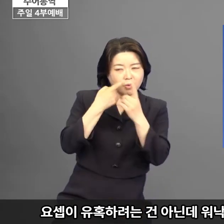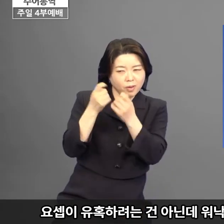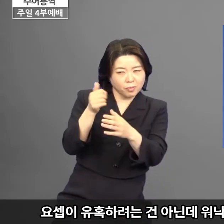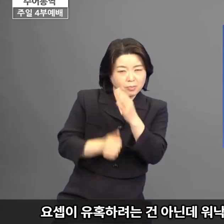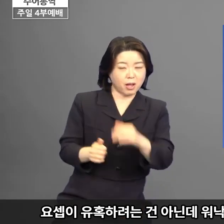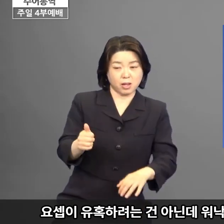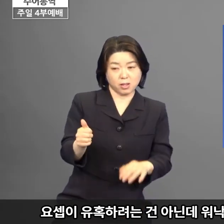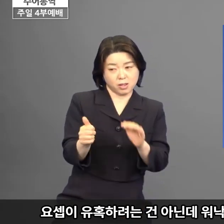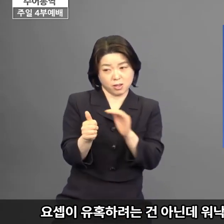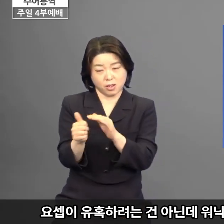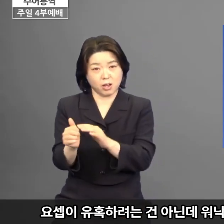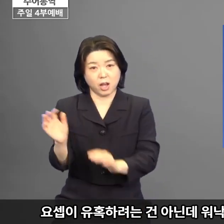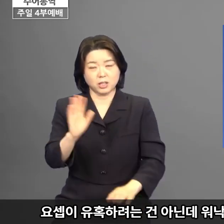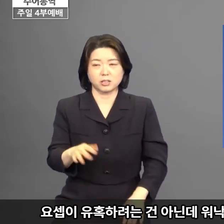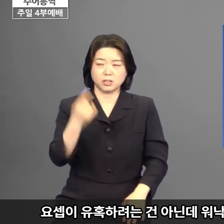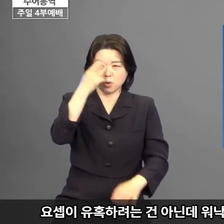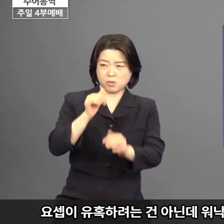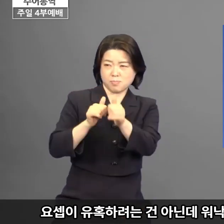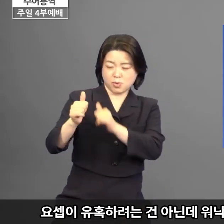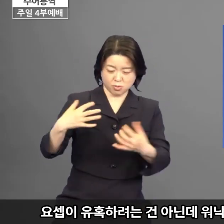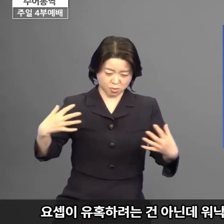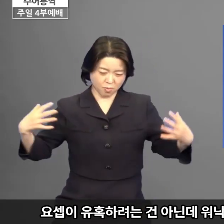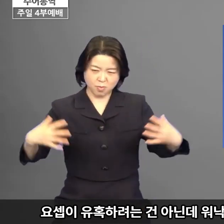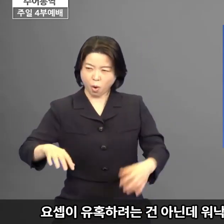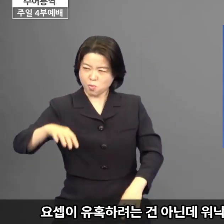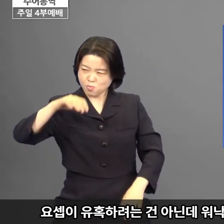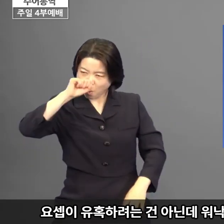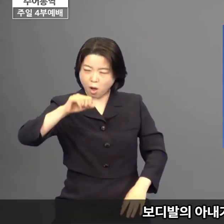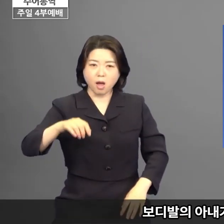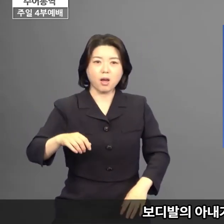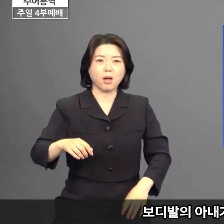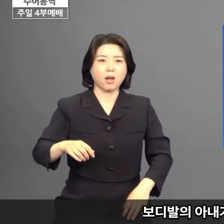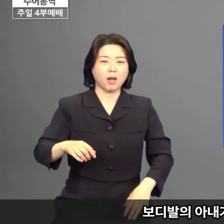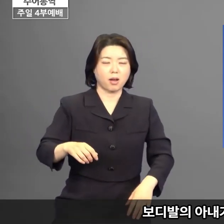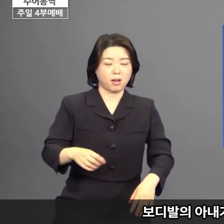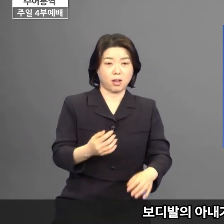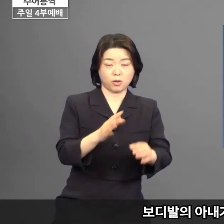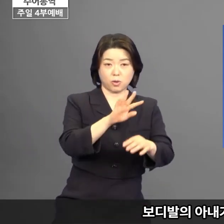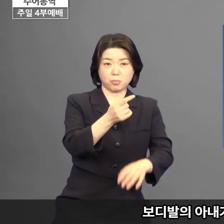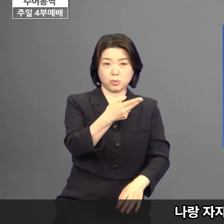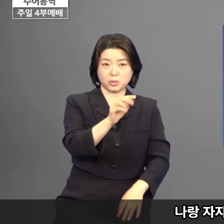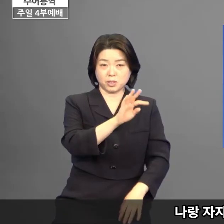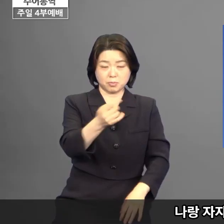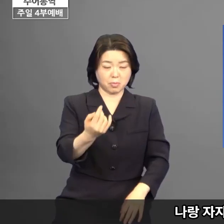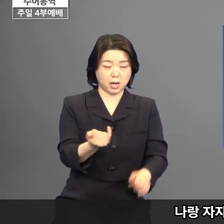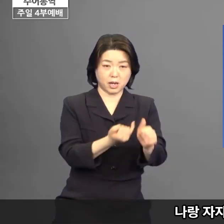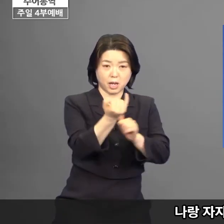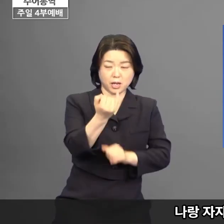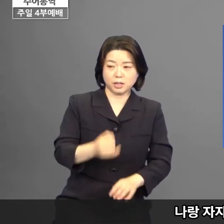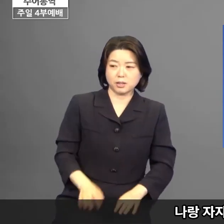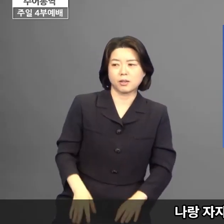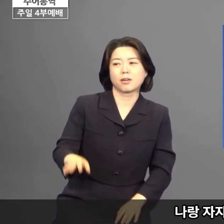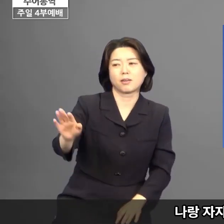유혹하려는 건 아닌데 워낙 잘생기고 몸도 그냥 기가 막히니까 보디발의 아내가 유혹을 합니다. 나랑 자자는